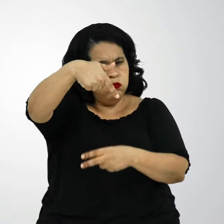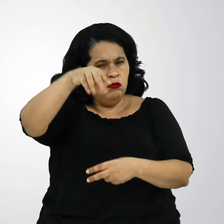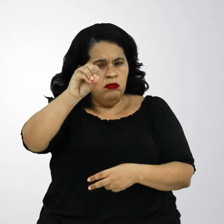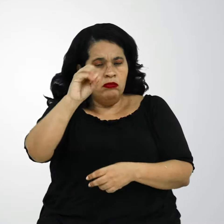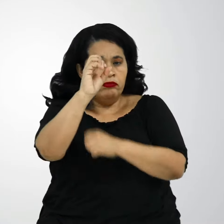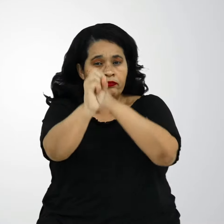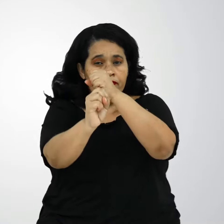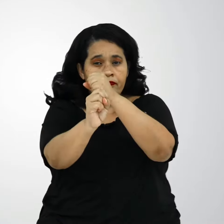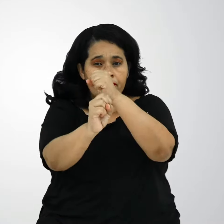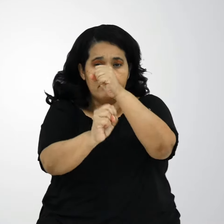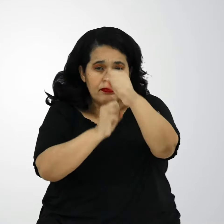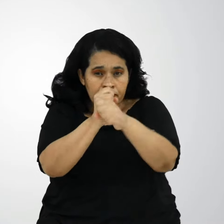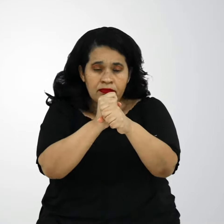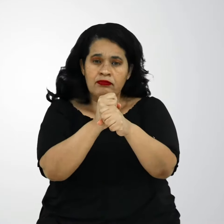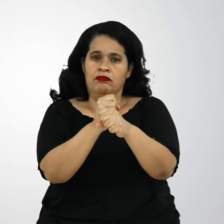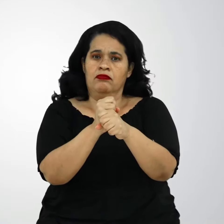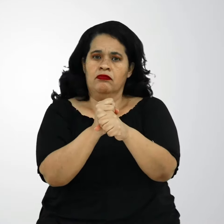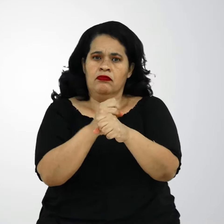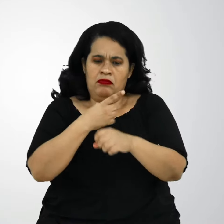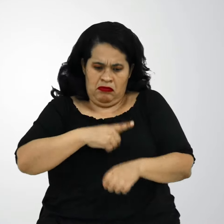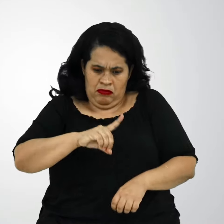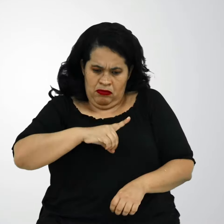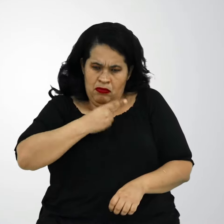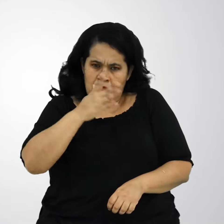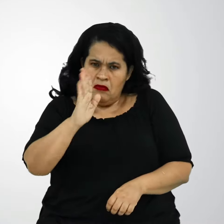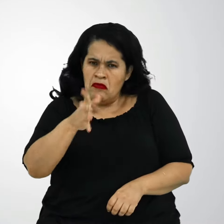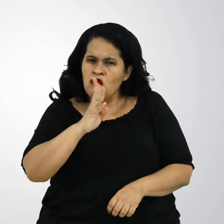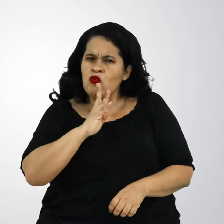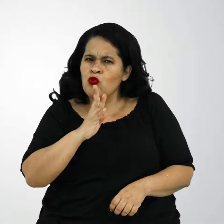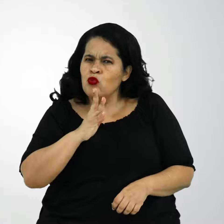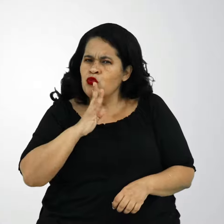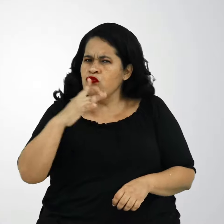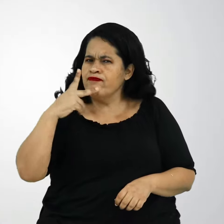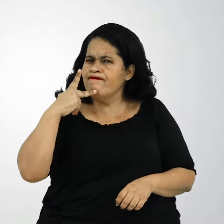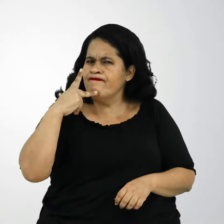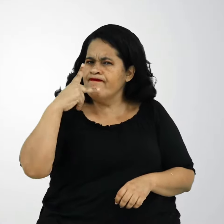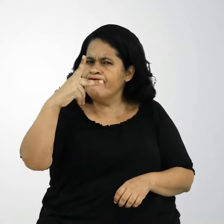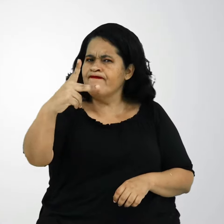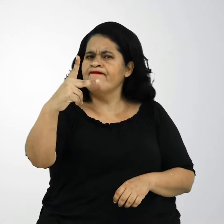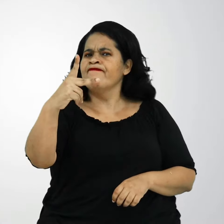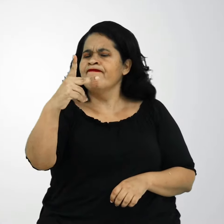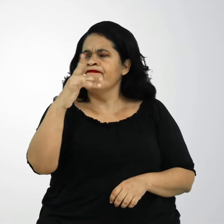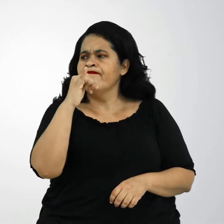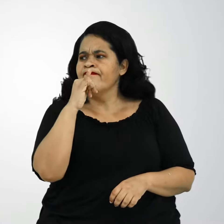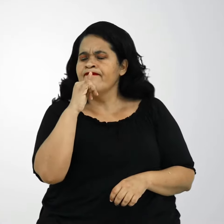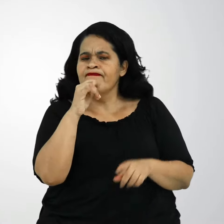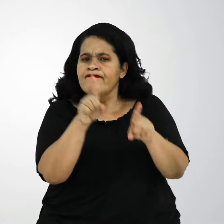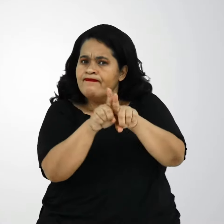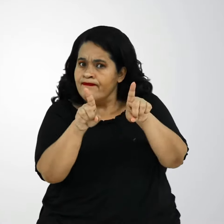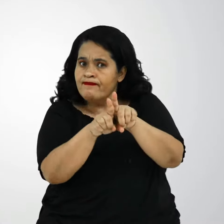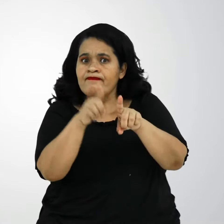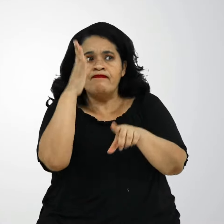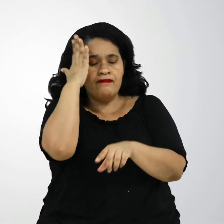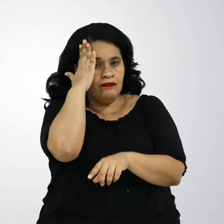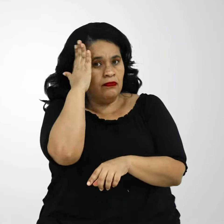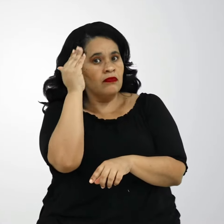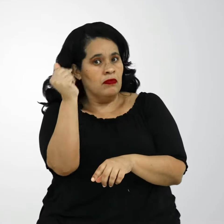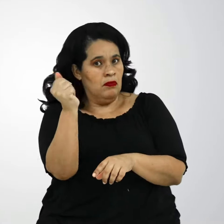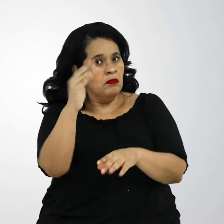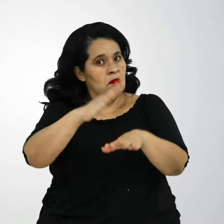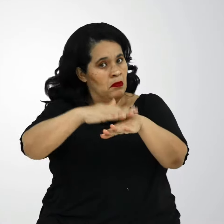anos. Daniel era um conhecedor dessa profecia. Ele sabia, por exemplo, também, e